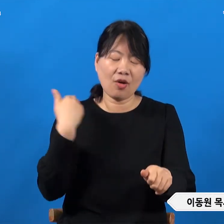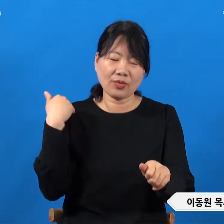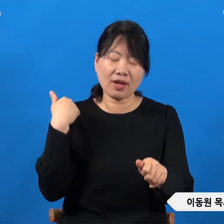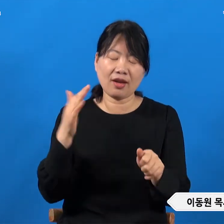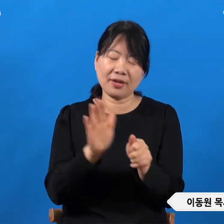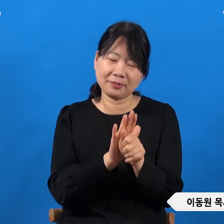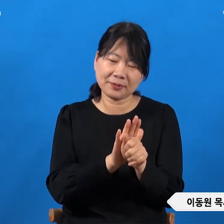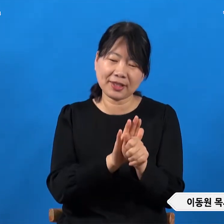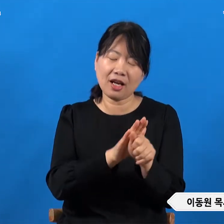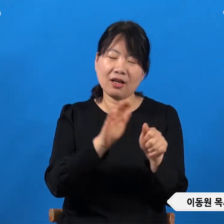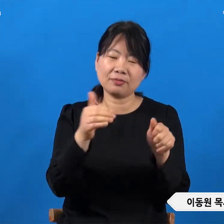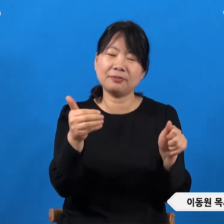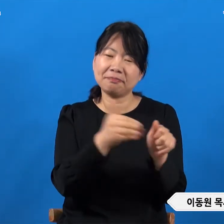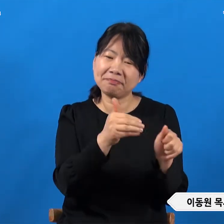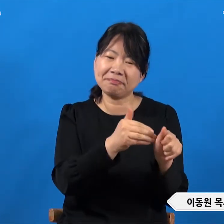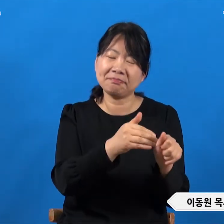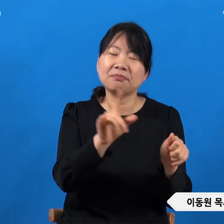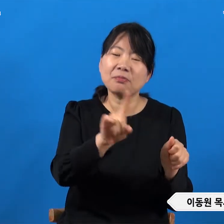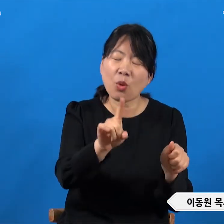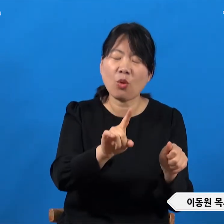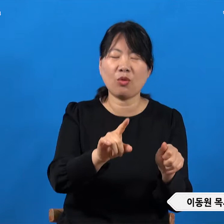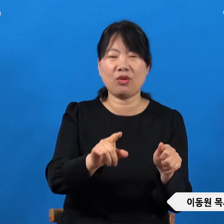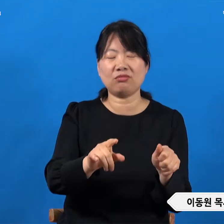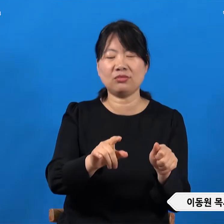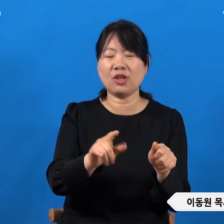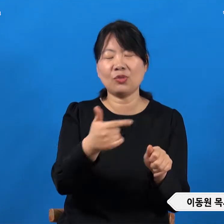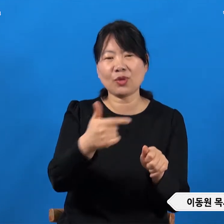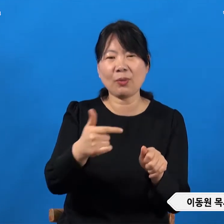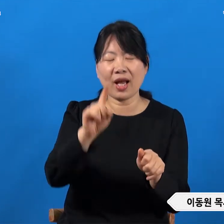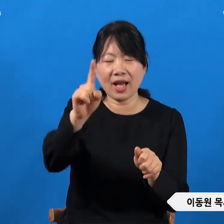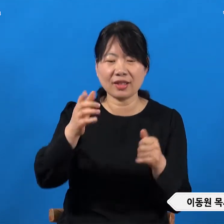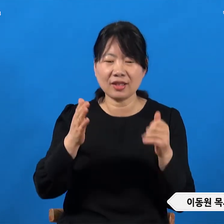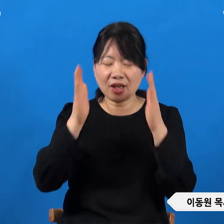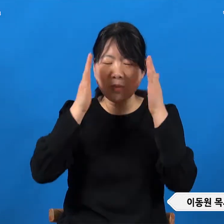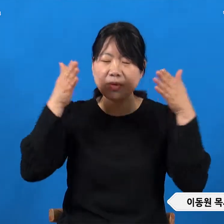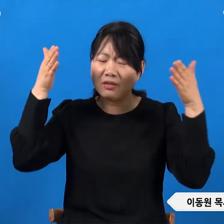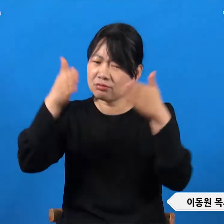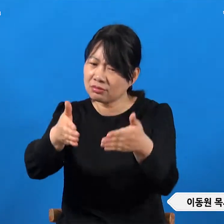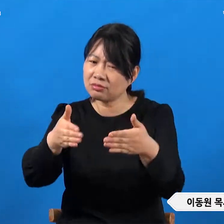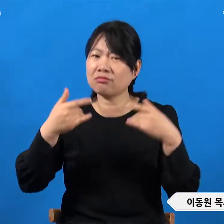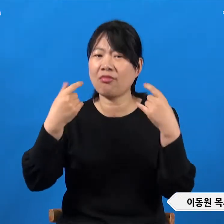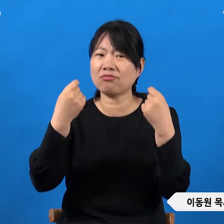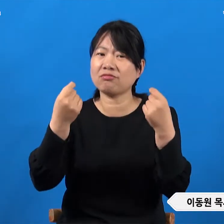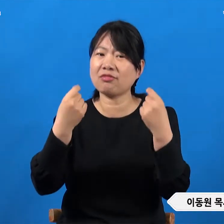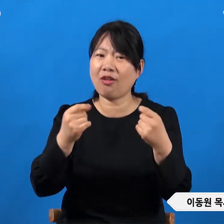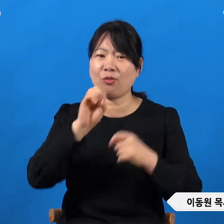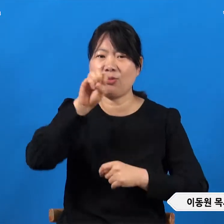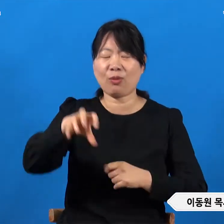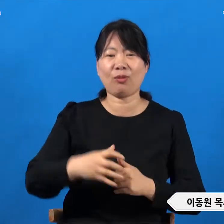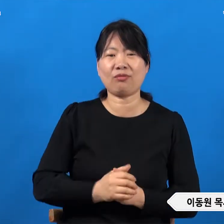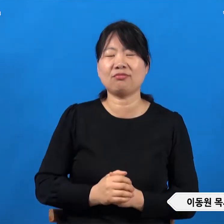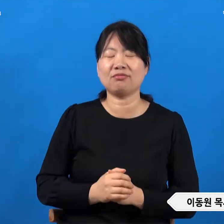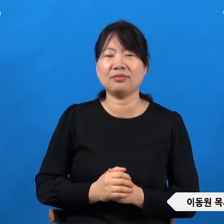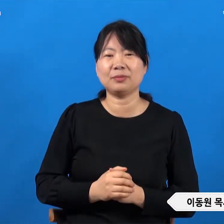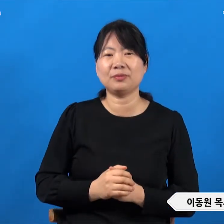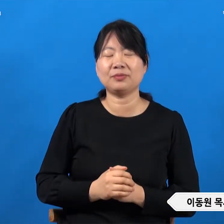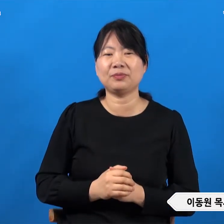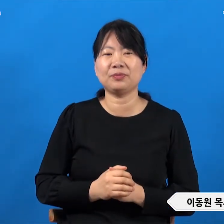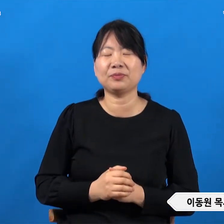부드럽게 두드리면서 야, 너무 한 과목에만 너는 치중한 거 아니냐?